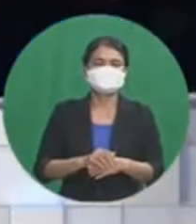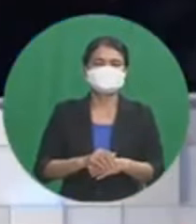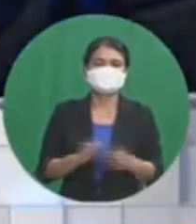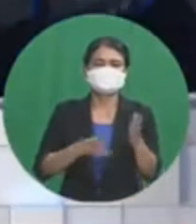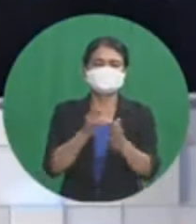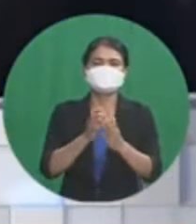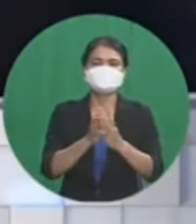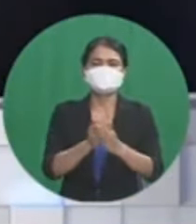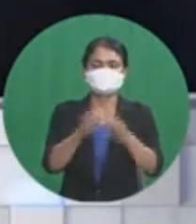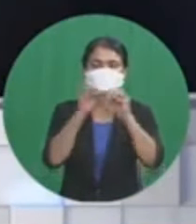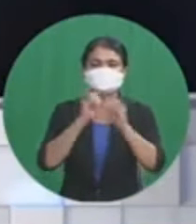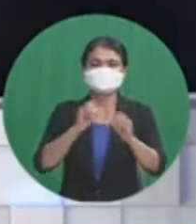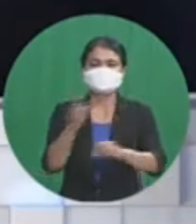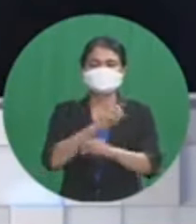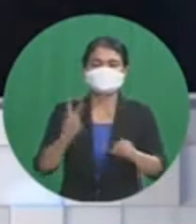រដ្ឋាភិបាលបានប្រកាសនៅថ្ងៃចីថាក្រុមការងារថែបទាំសុខភាពនិងក្រុមគ្រូបង្រៀននៃប្រទេសណូវេសេឡង់ឆាប់នេះនឹងតម្រូវឲ្យចវសាងបង្កាជំងឺកូវីដ19